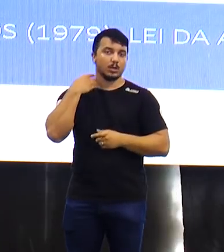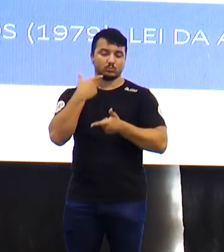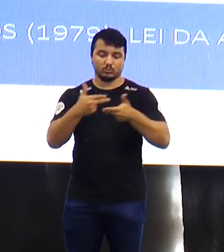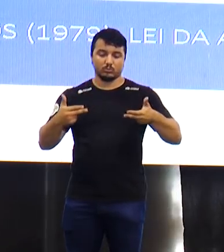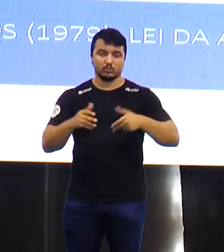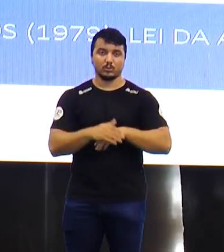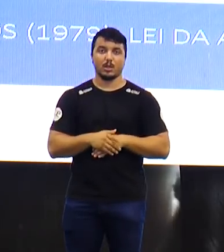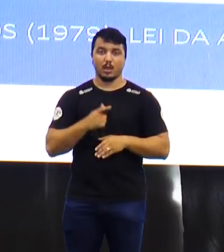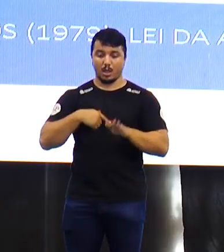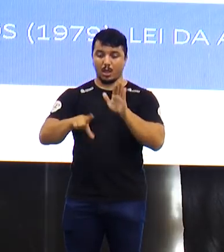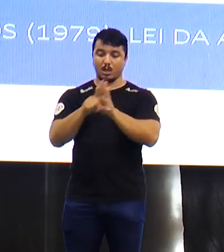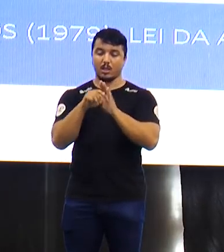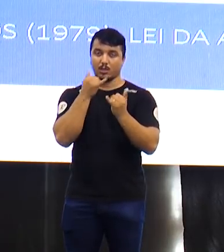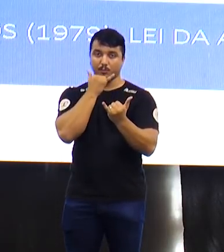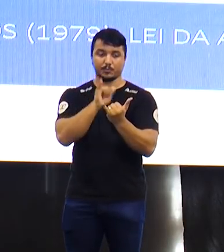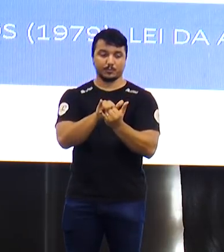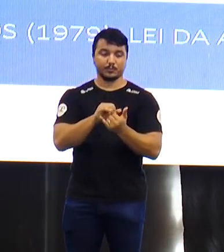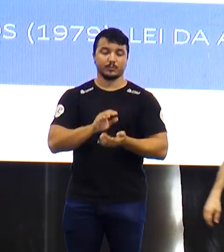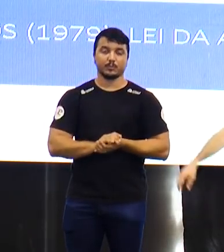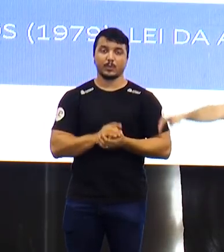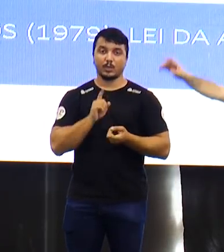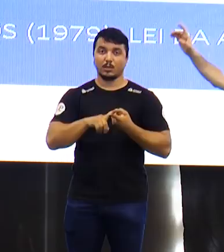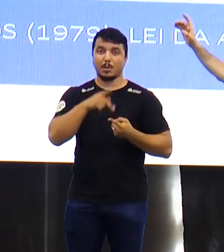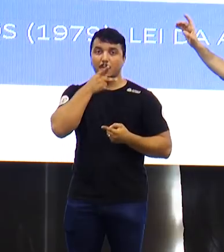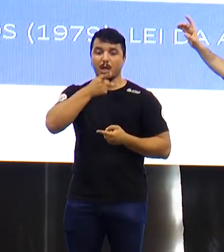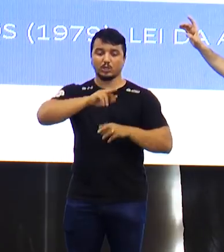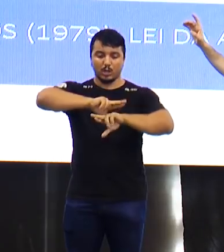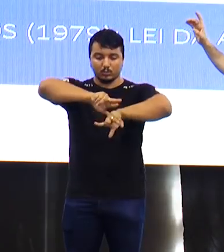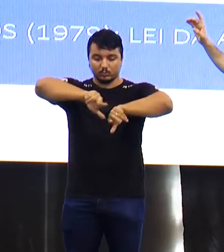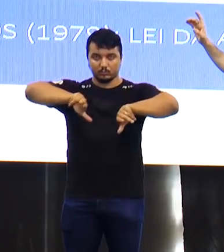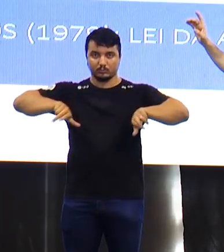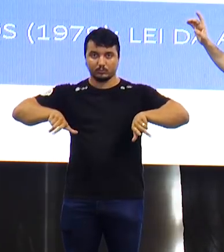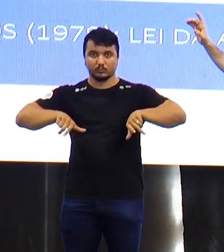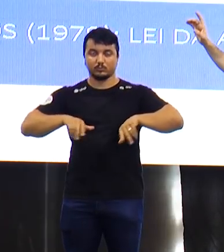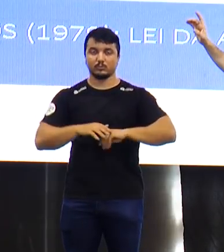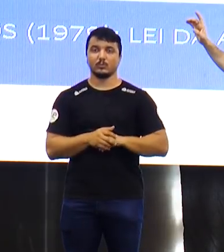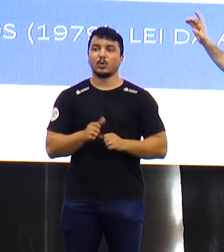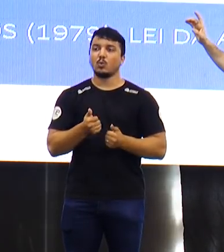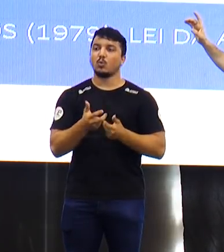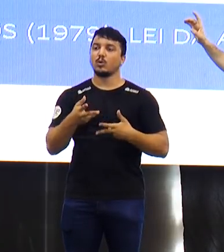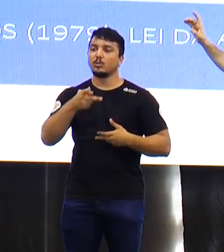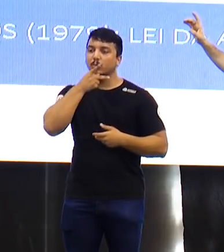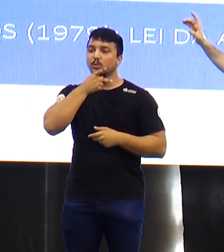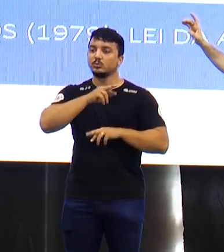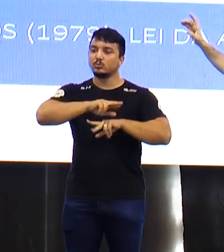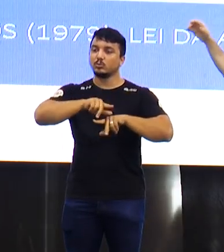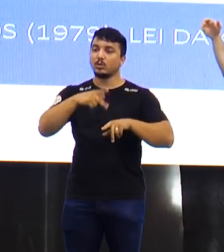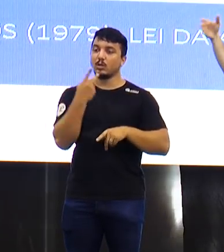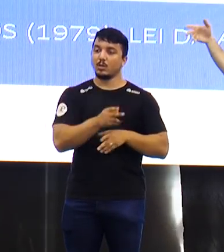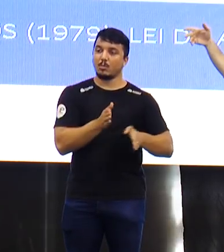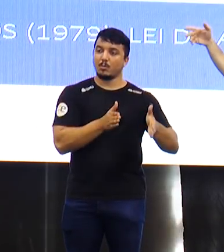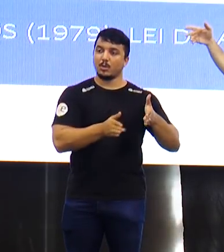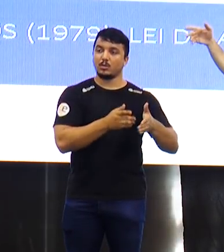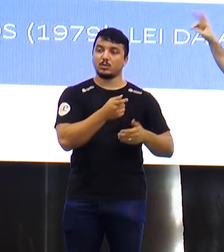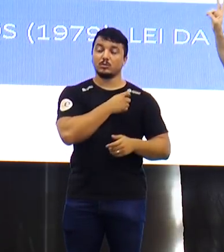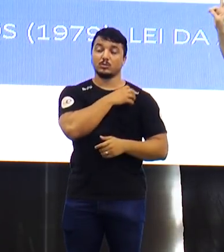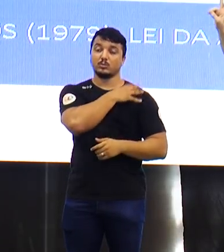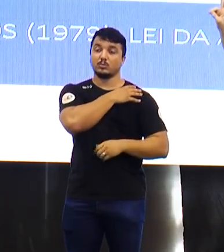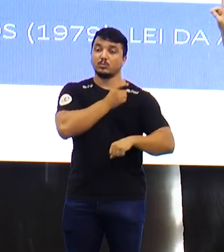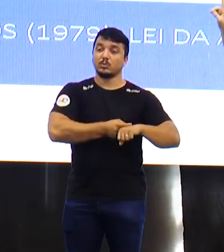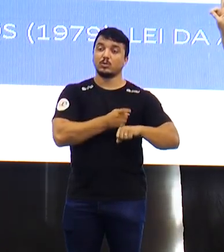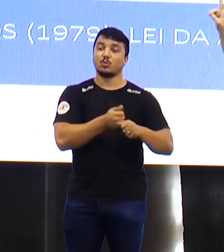anistia e o pluripartidarismo. Lembremos, nós tínhamos quantos partidos políticos durante o regime civil-militar no